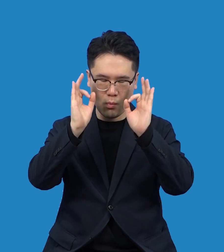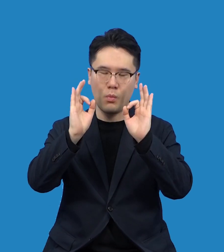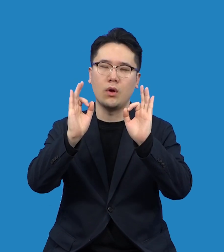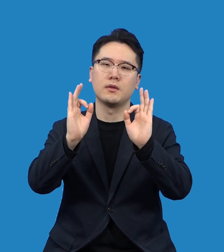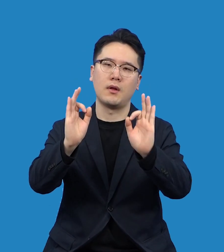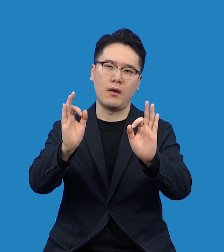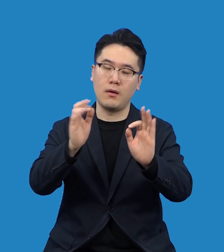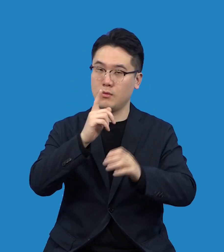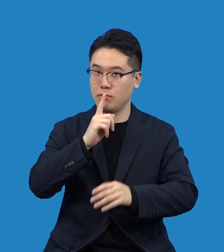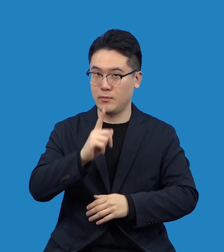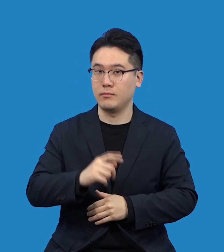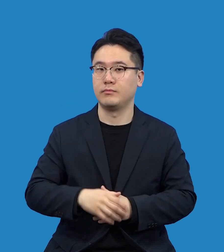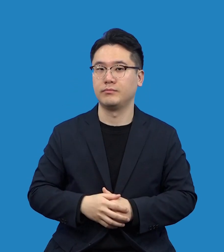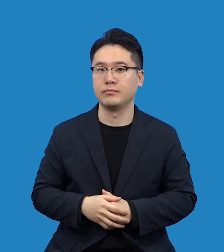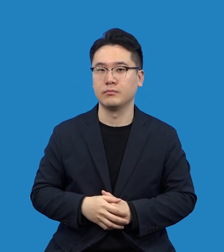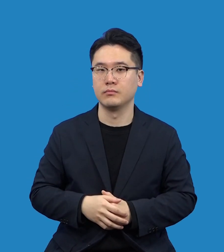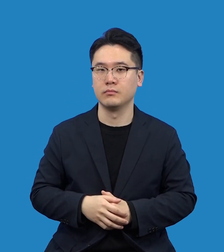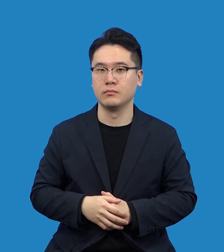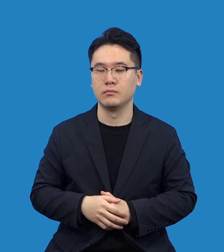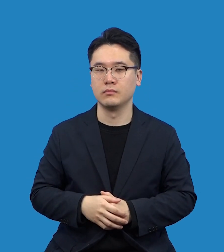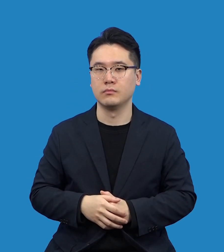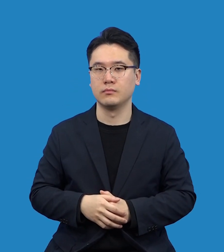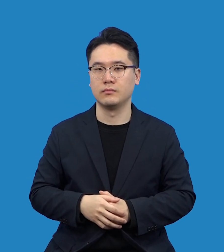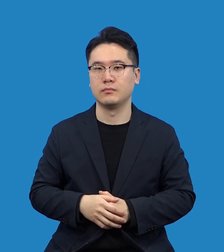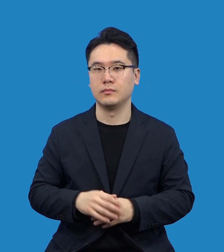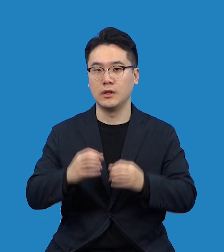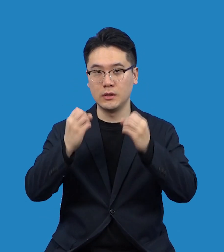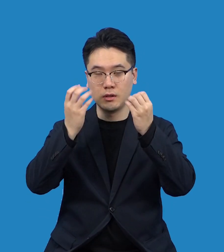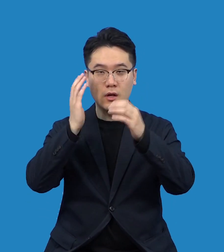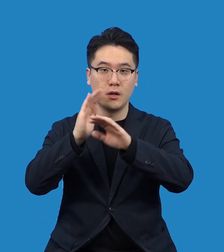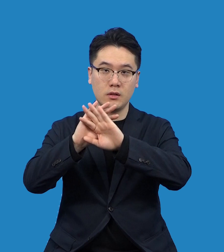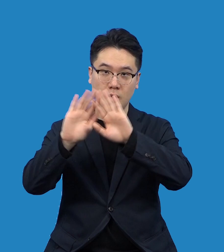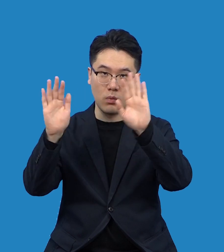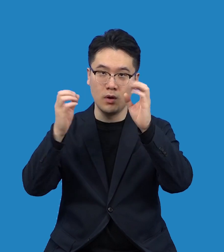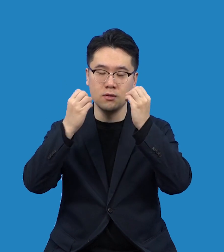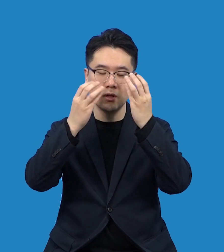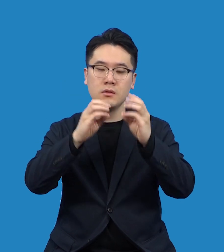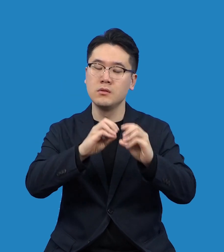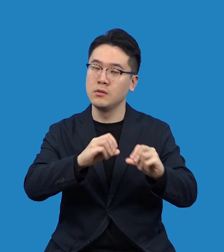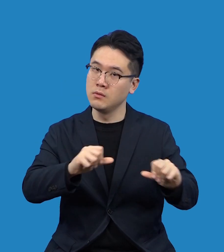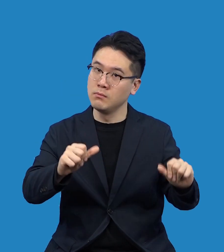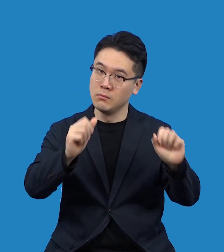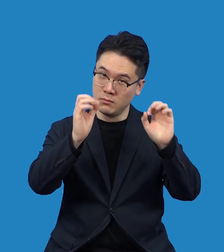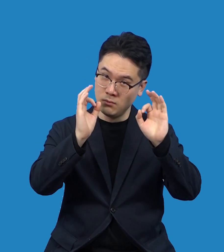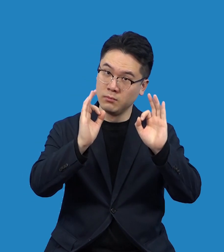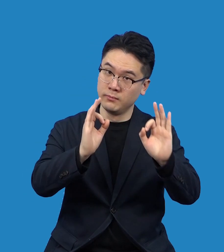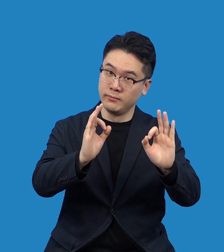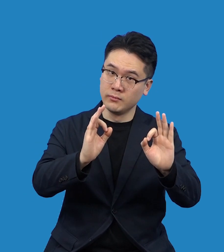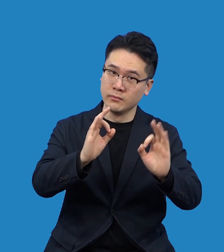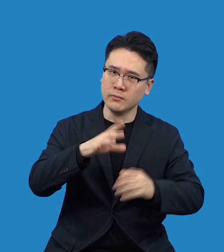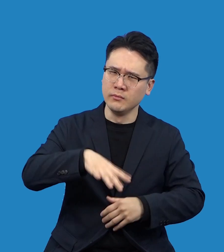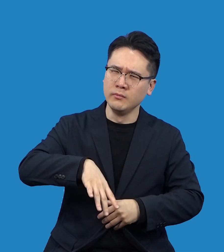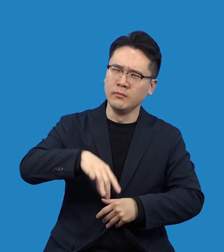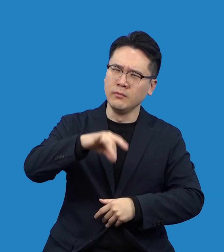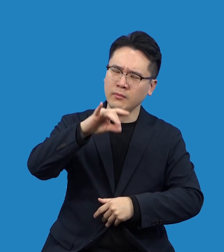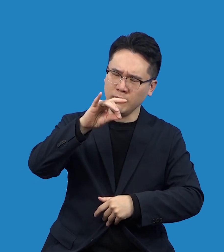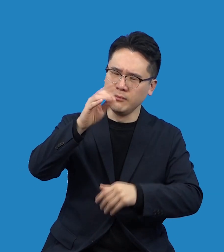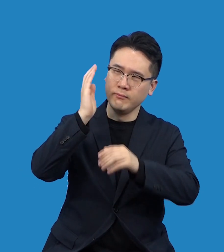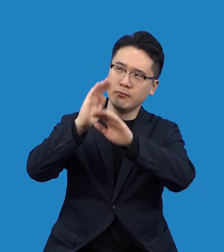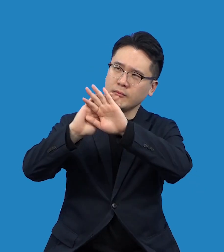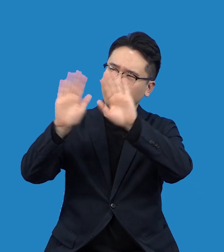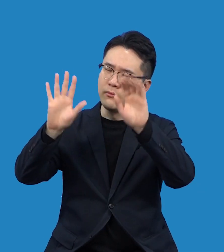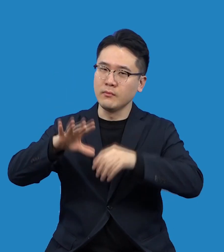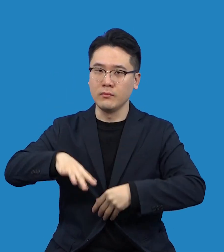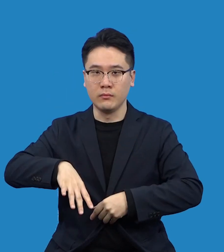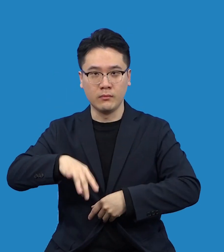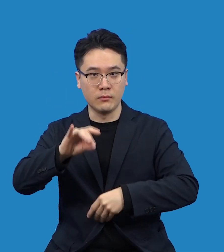하지요. 그 새 하늘과 새 땅을 보니까 처음 하늘과 처음